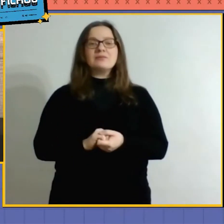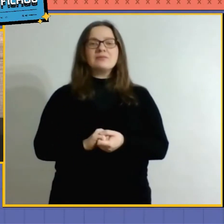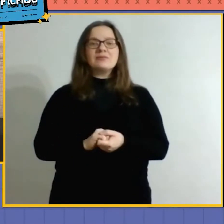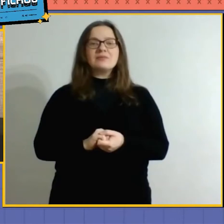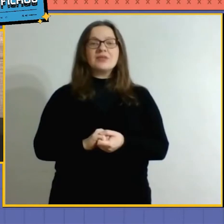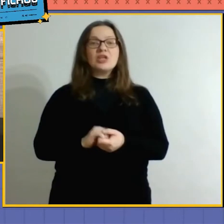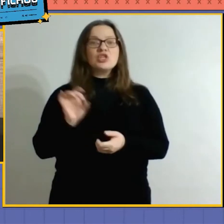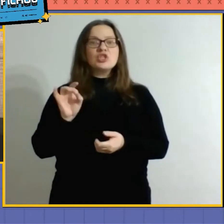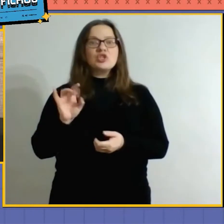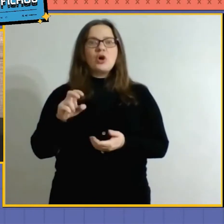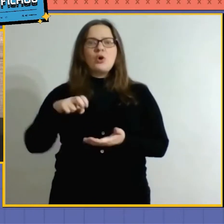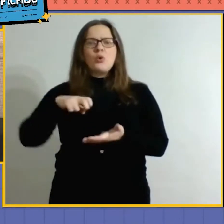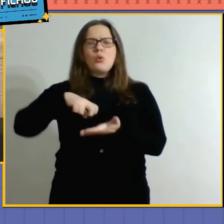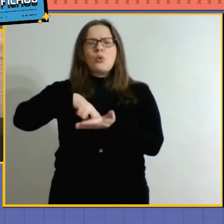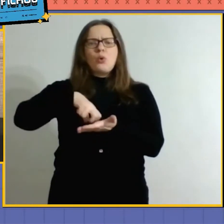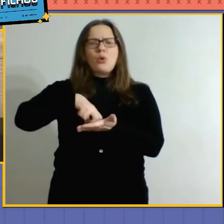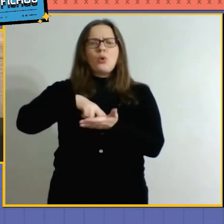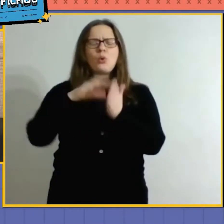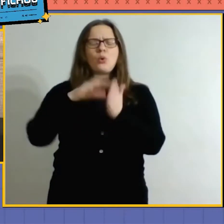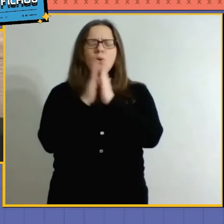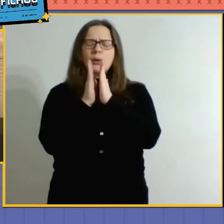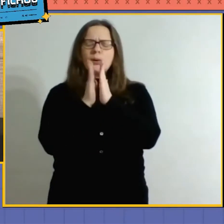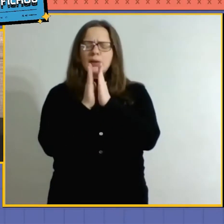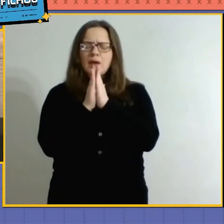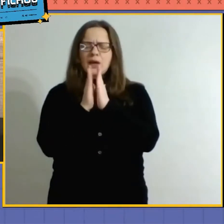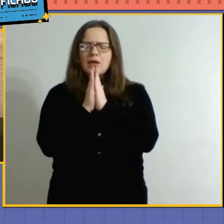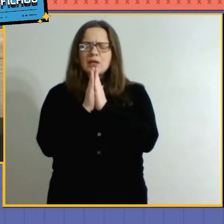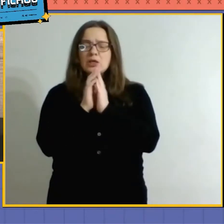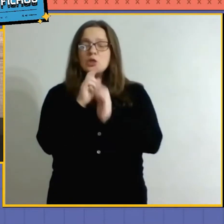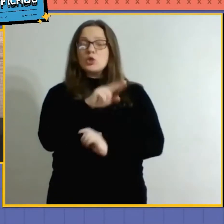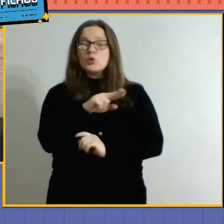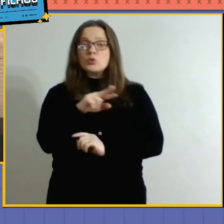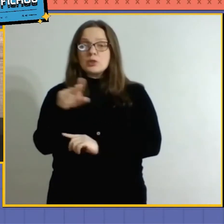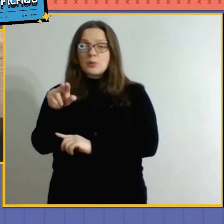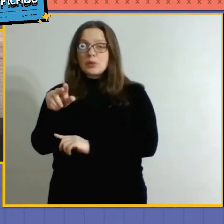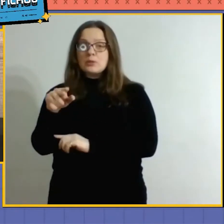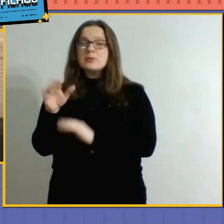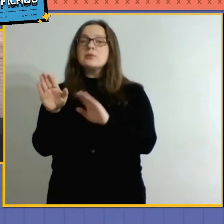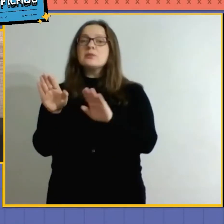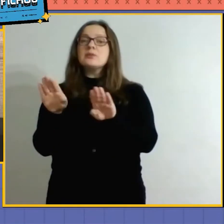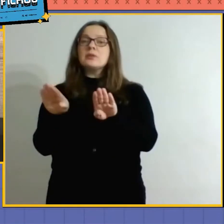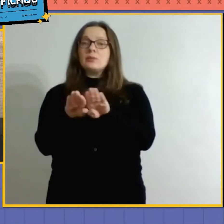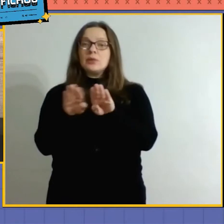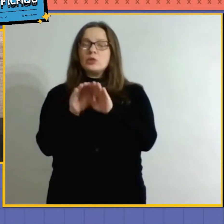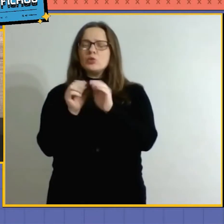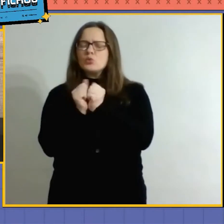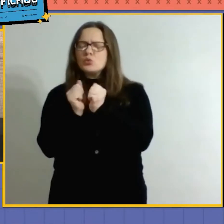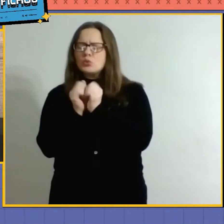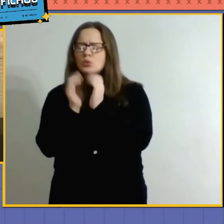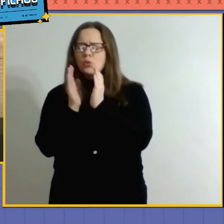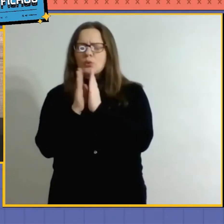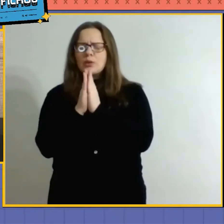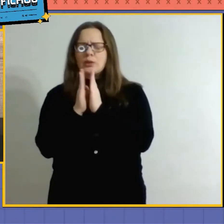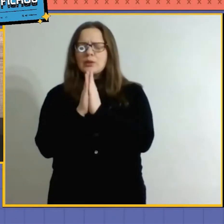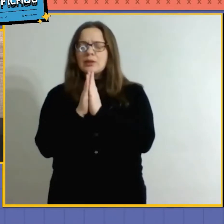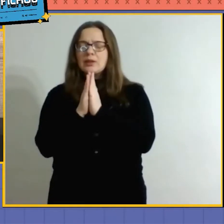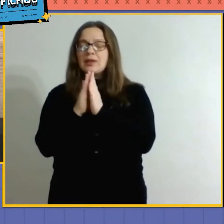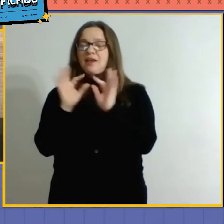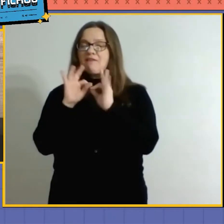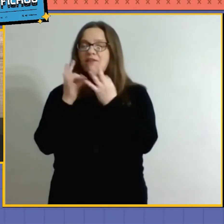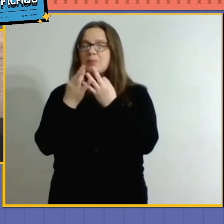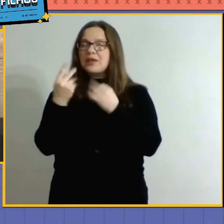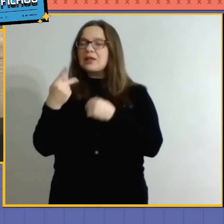orar e os irmãos oraram por ele também e os pais desse adolescente